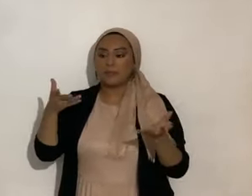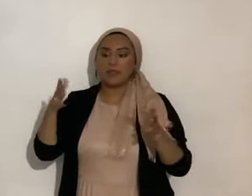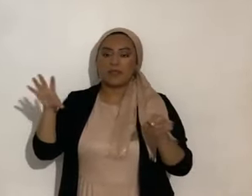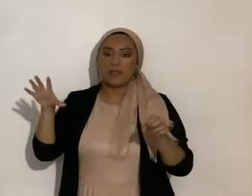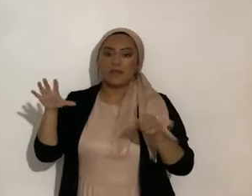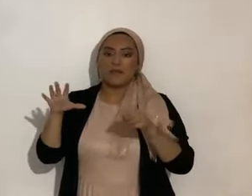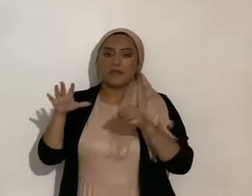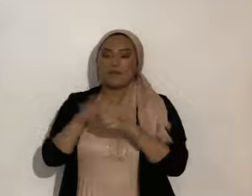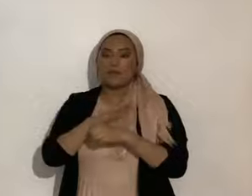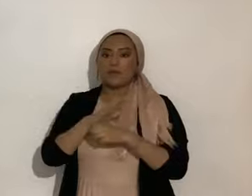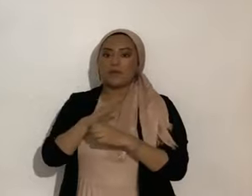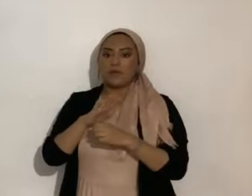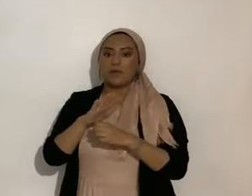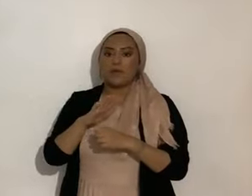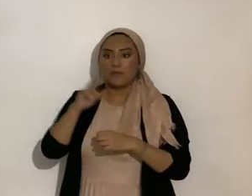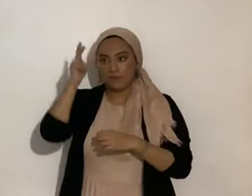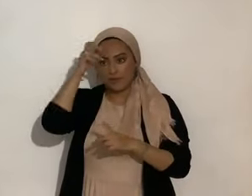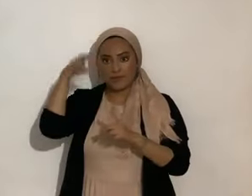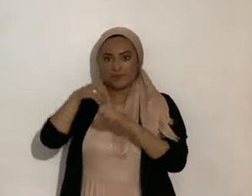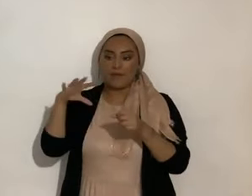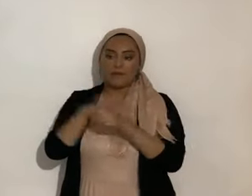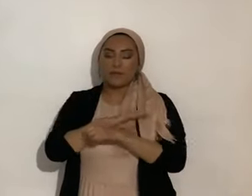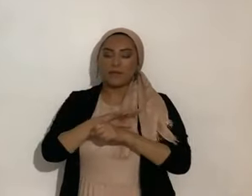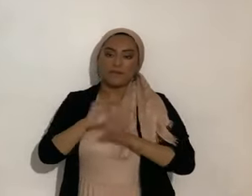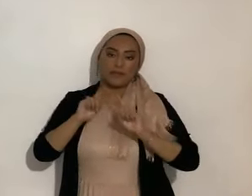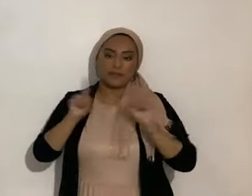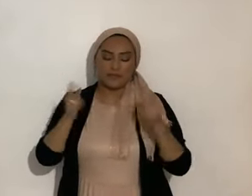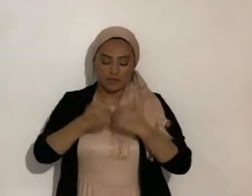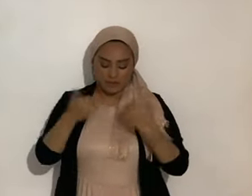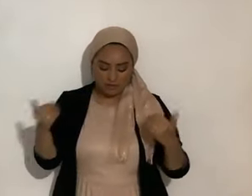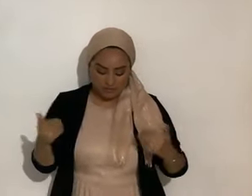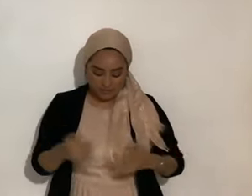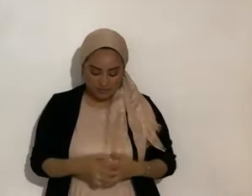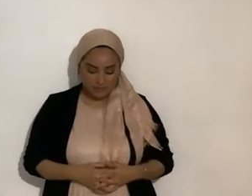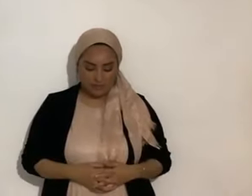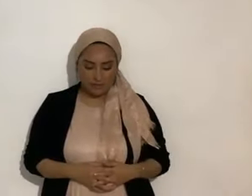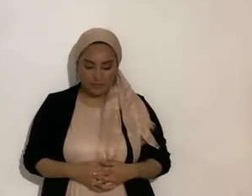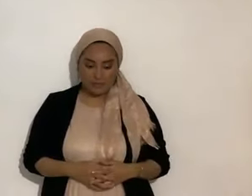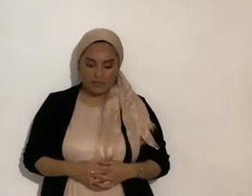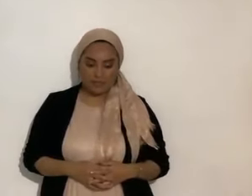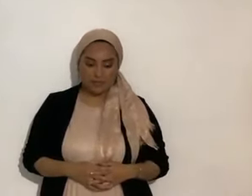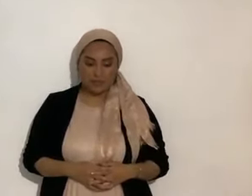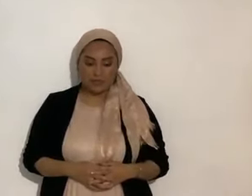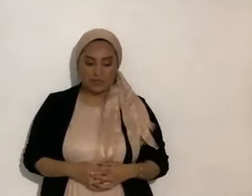totalmente, totalmente endemoniado. Bueno, ahora,